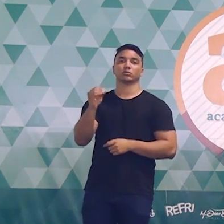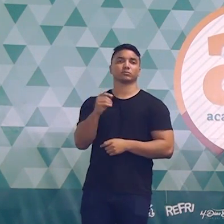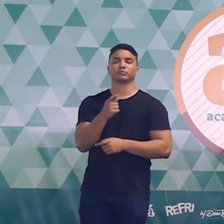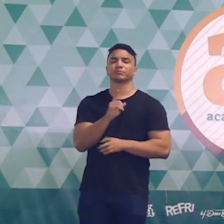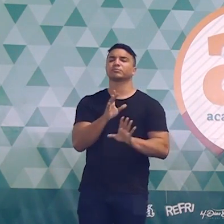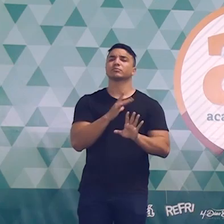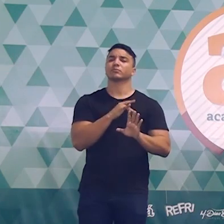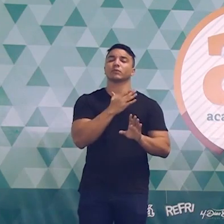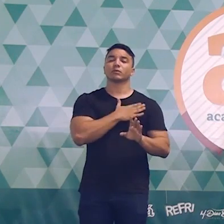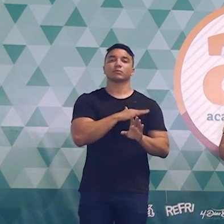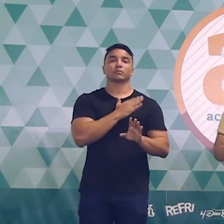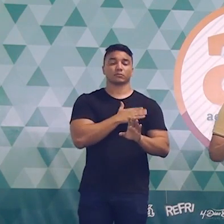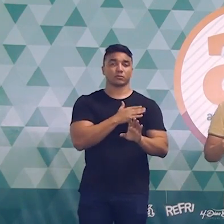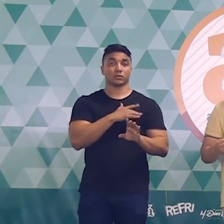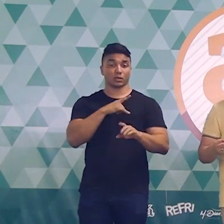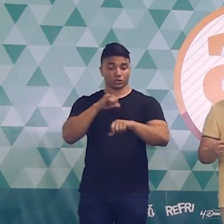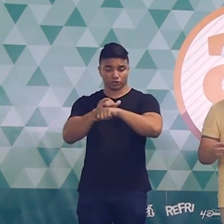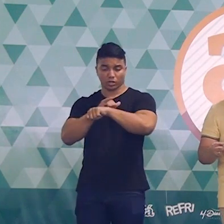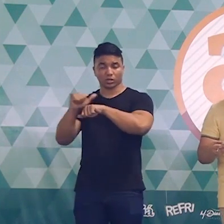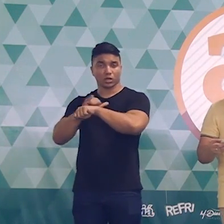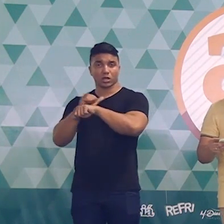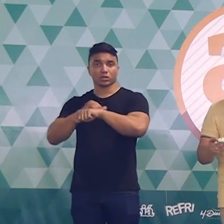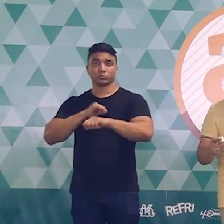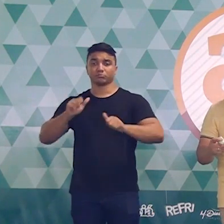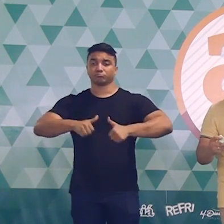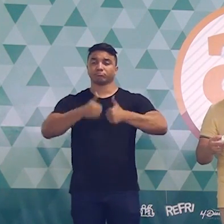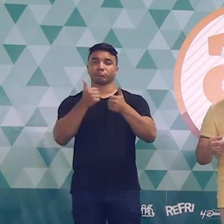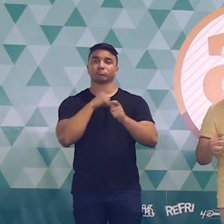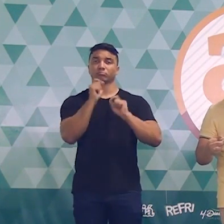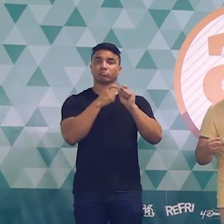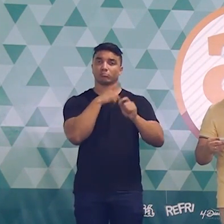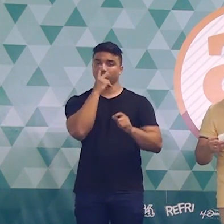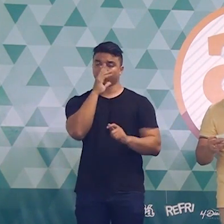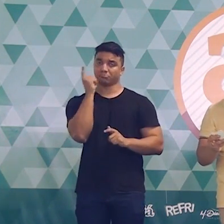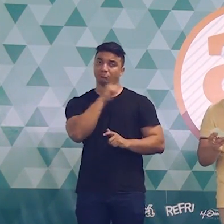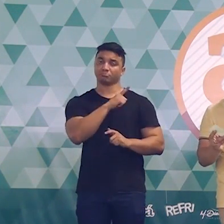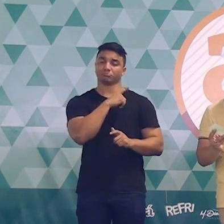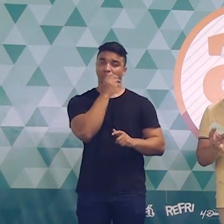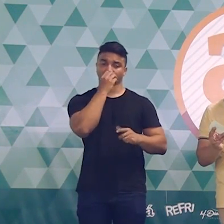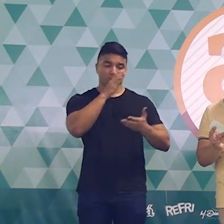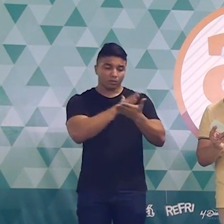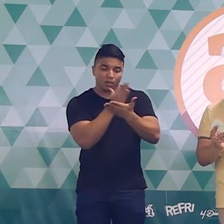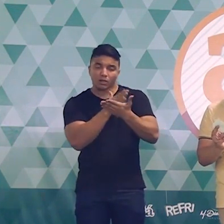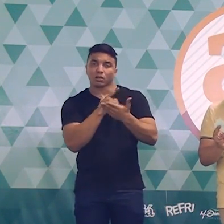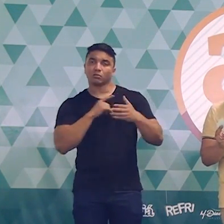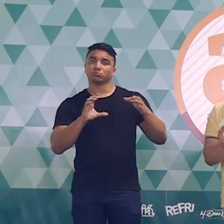Então tem muitas estratégias introdutórias que são discutidas aí no livro com você.